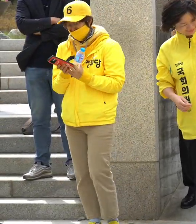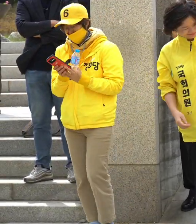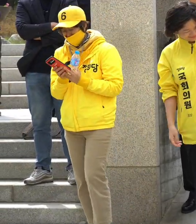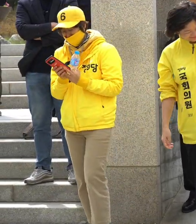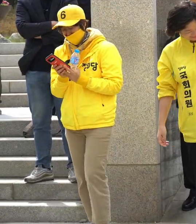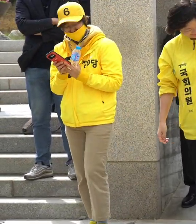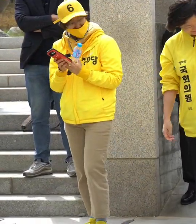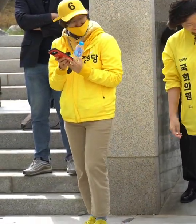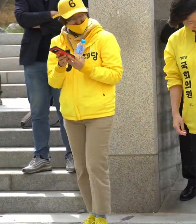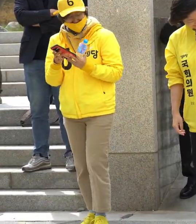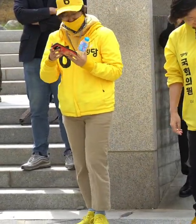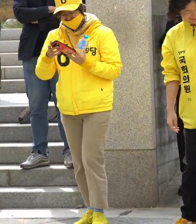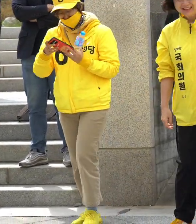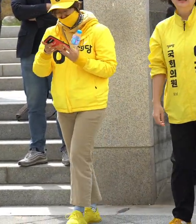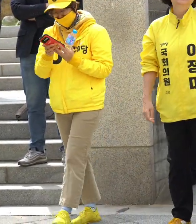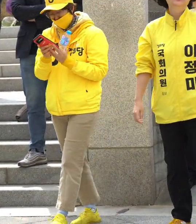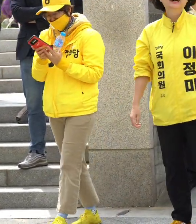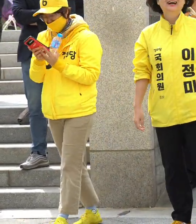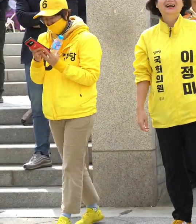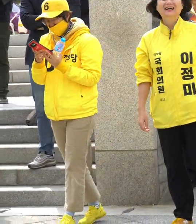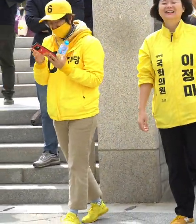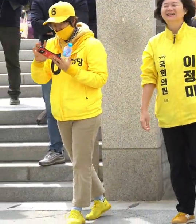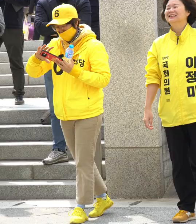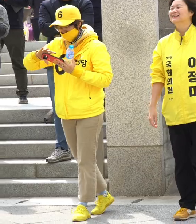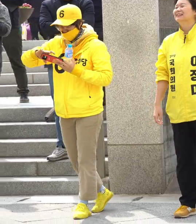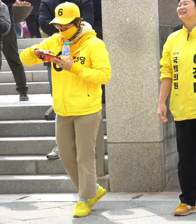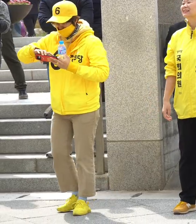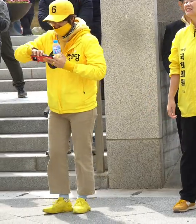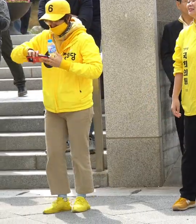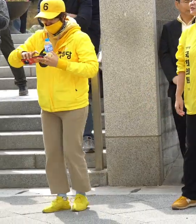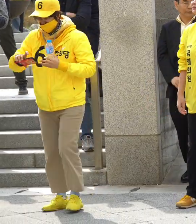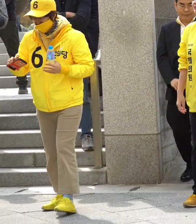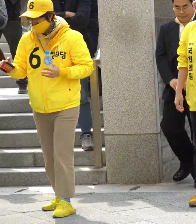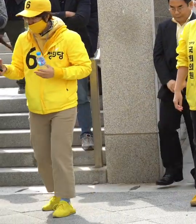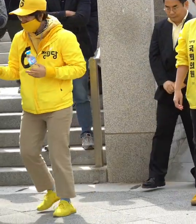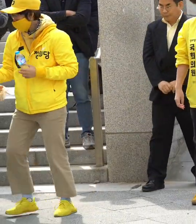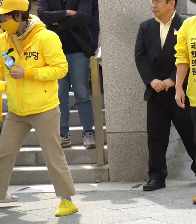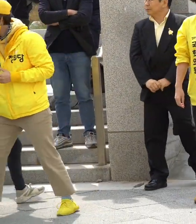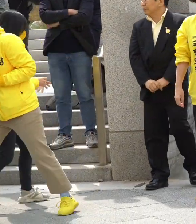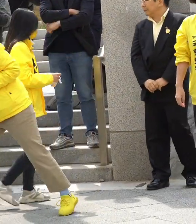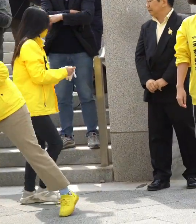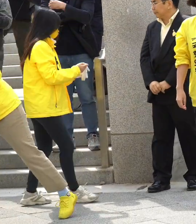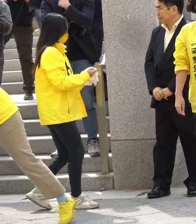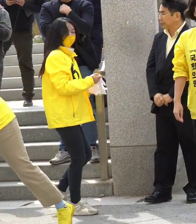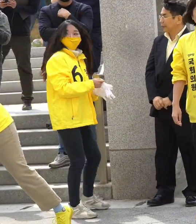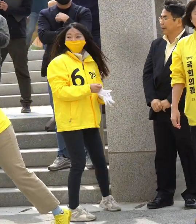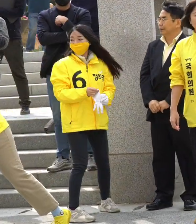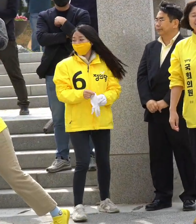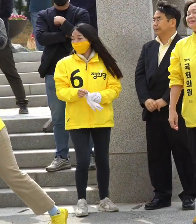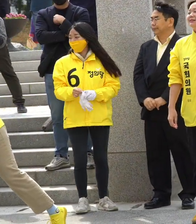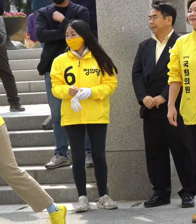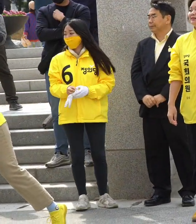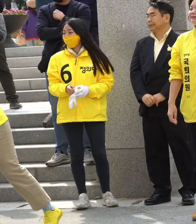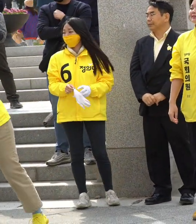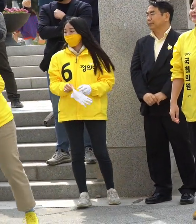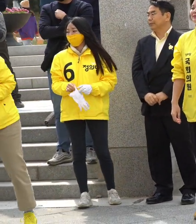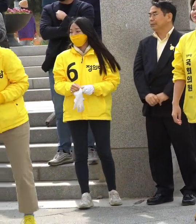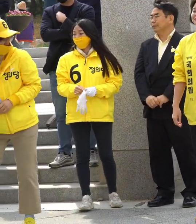충청을 지나 이곳 송도까지 달려오셨습니다. 말이 필요 없는